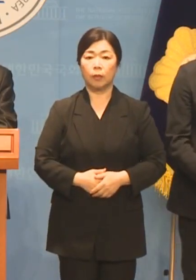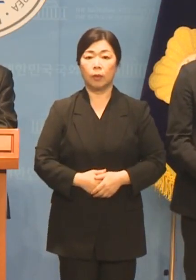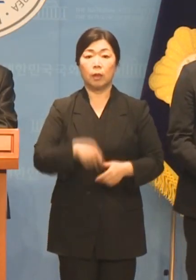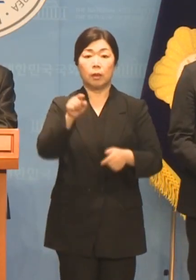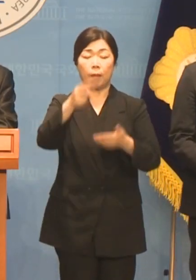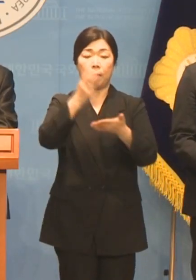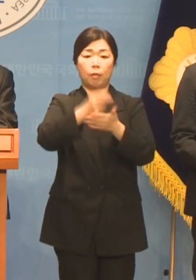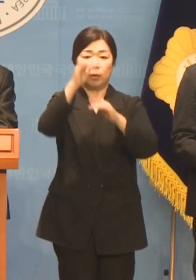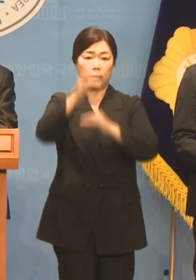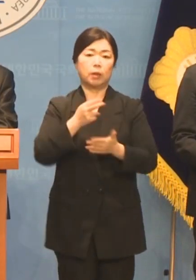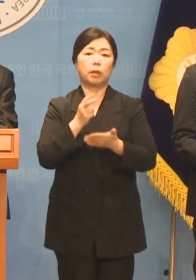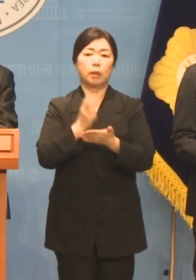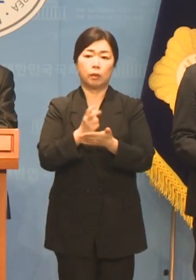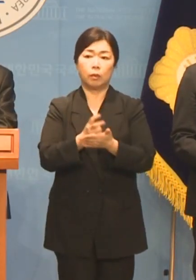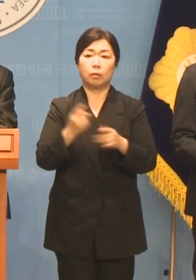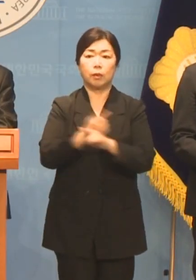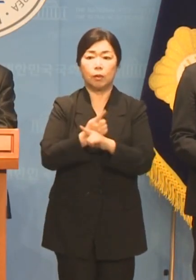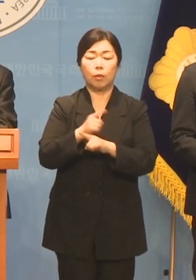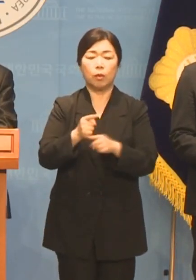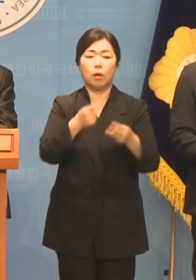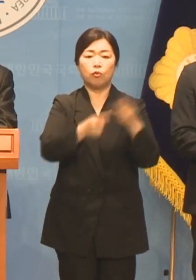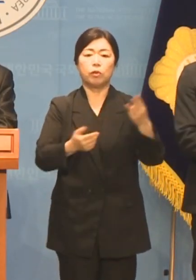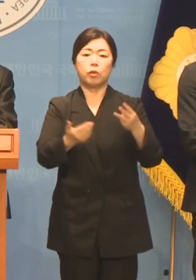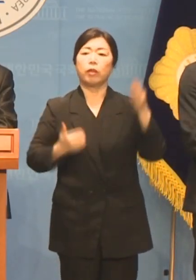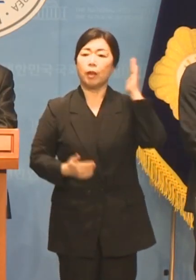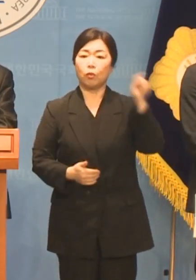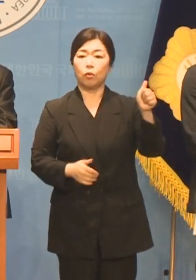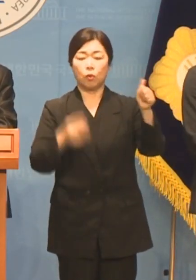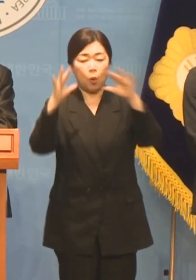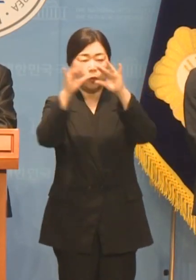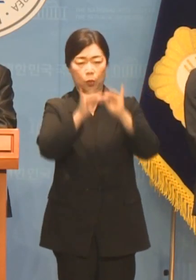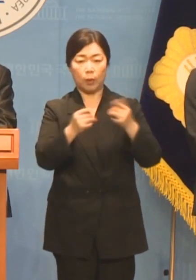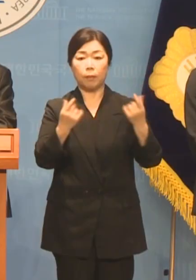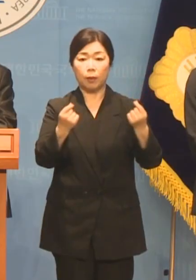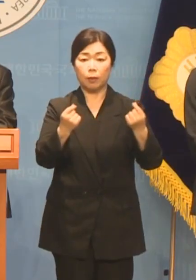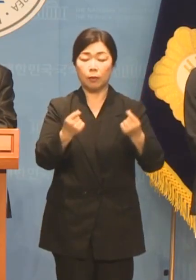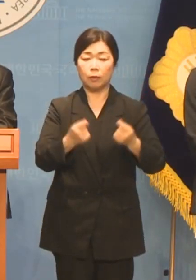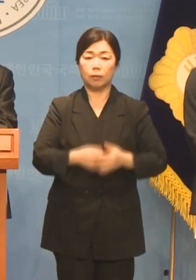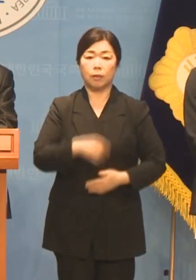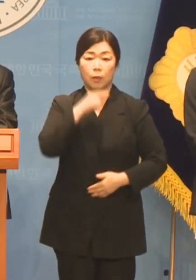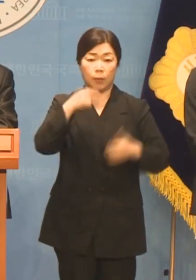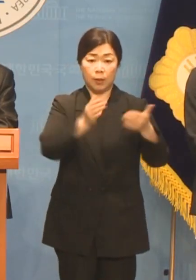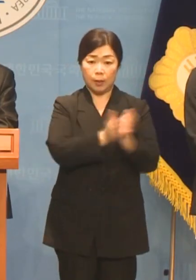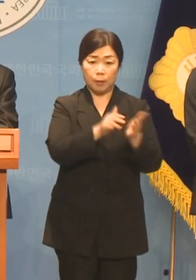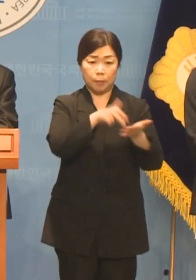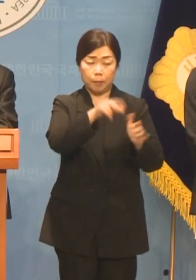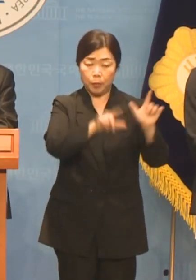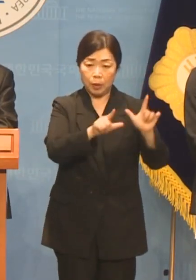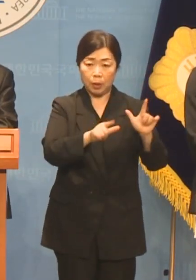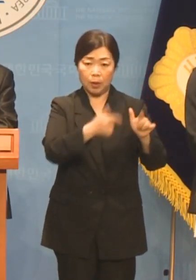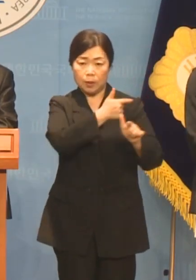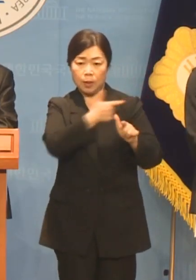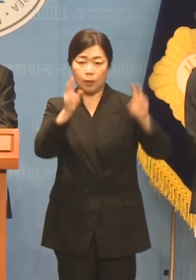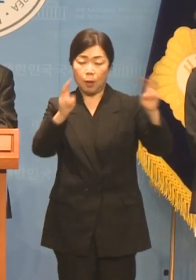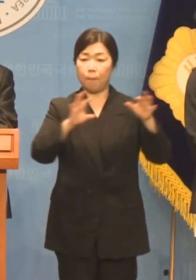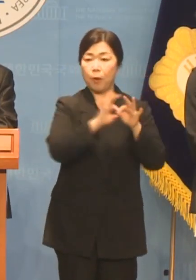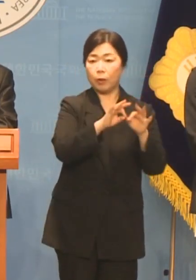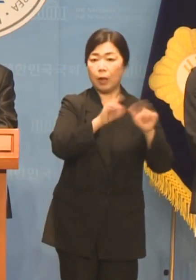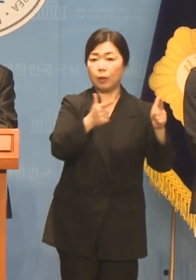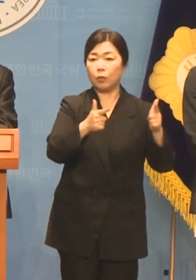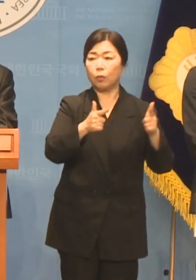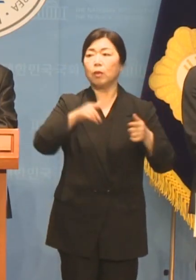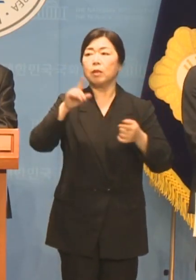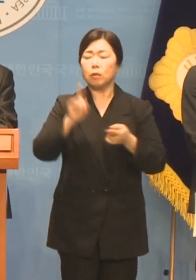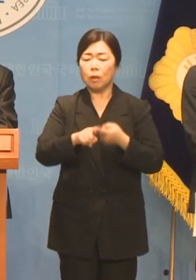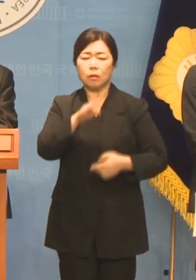개정은 윤석열 전 대통령도 동의한 사안입니다. 국민의힘의 실체가 재벌의 힘이 아닌 문자